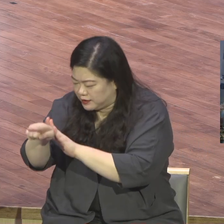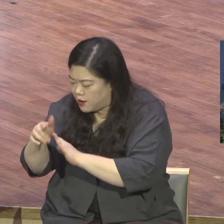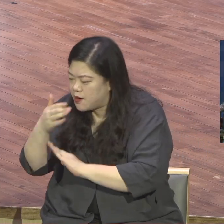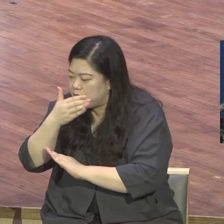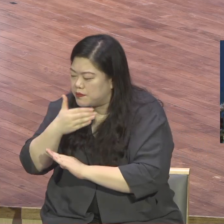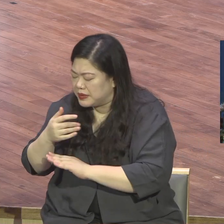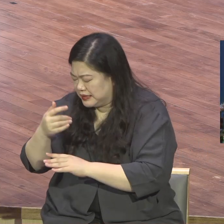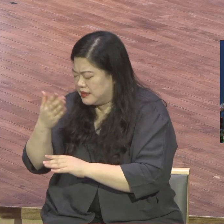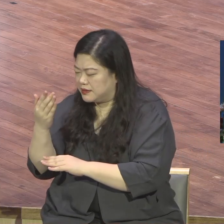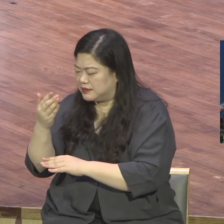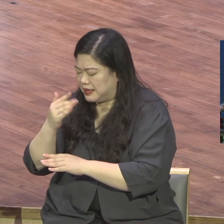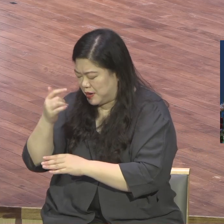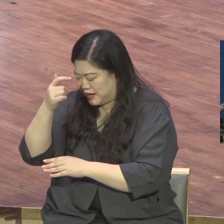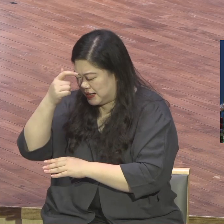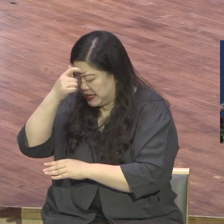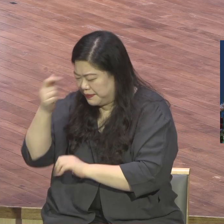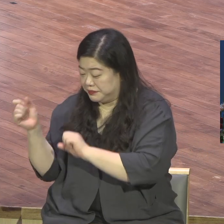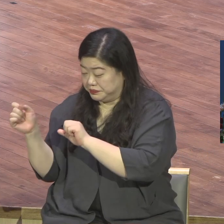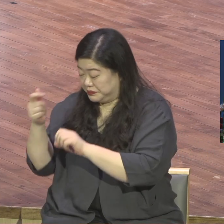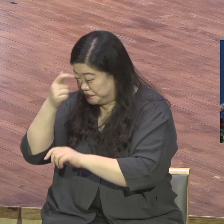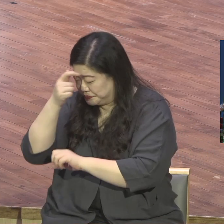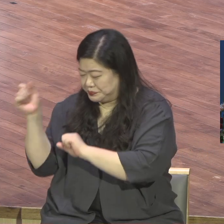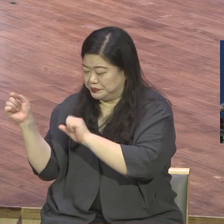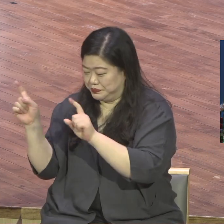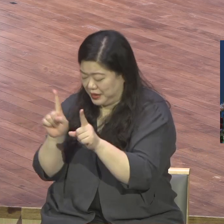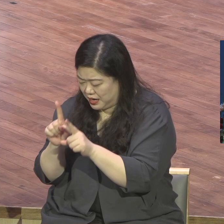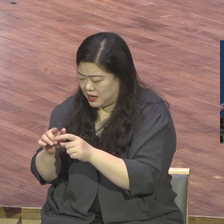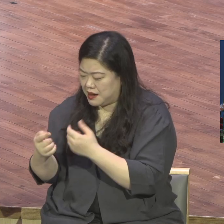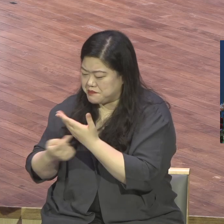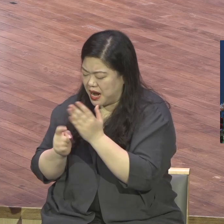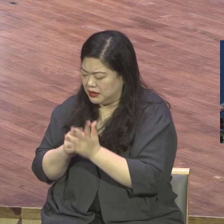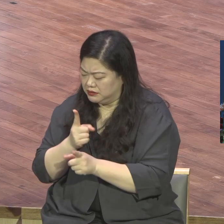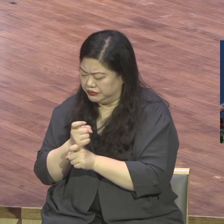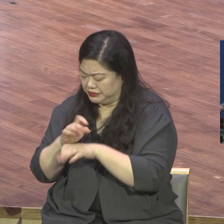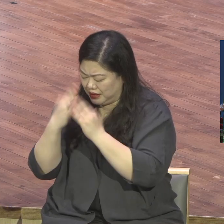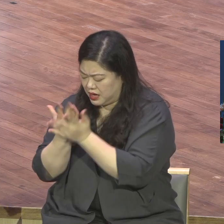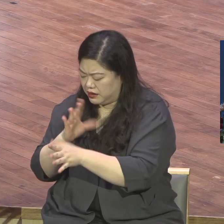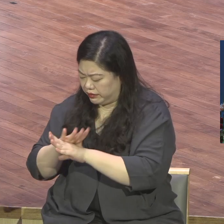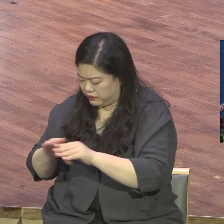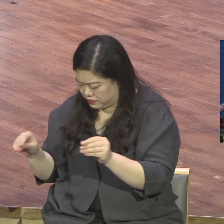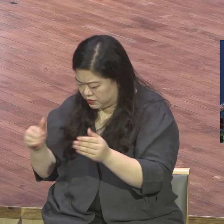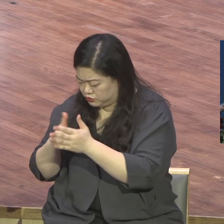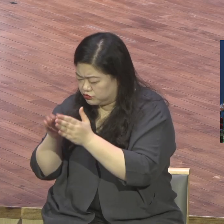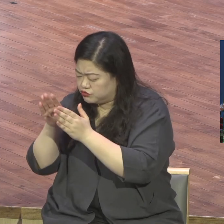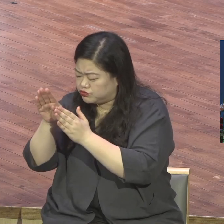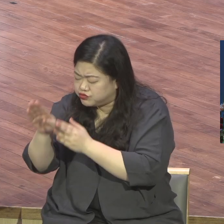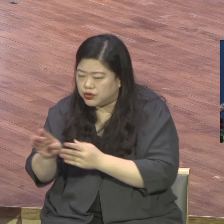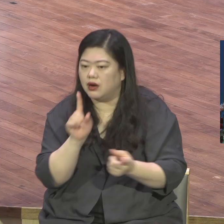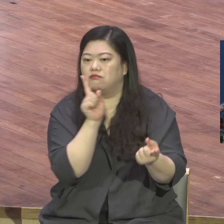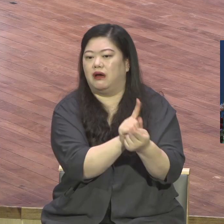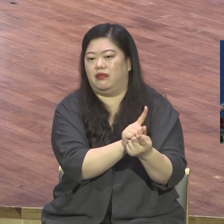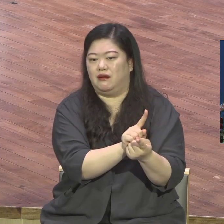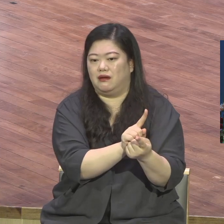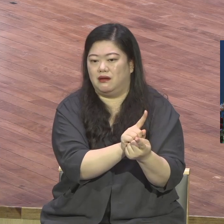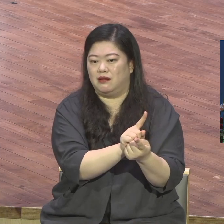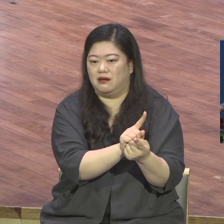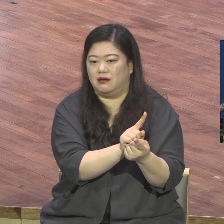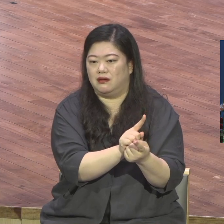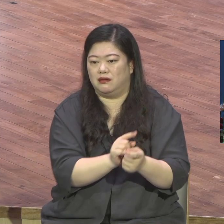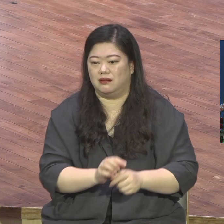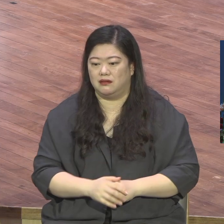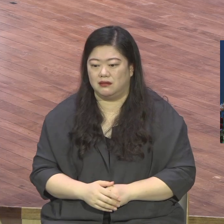예배는 예수 그리스도 십자가 대속의 사랑과 부활의 권능으로 하나님과 화해가